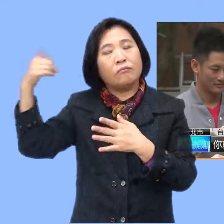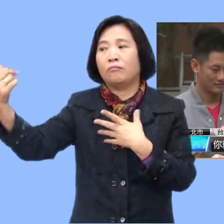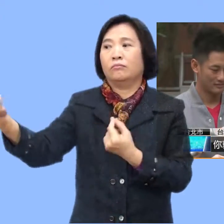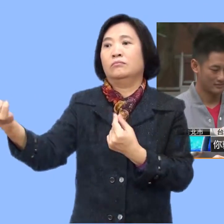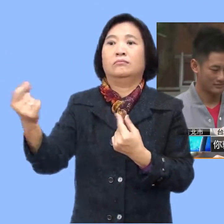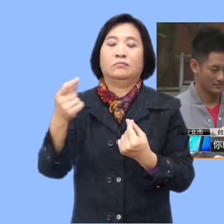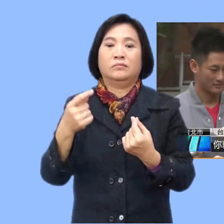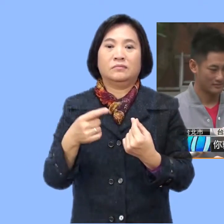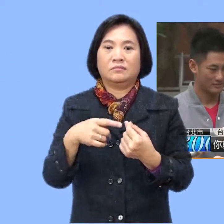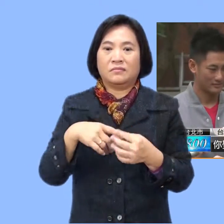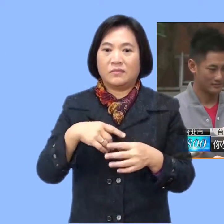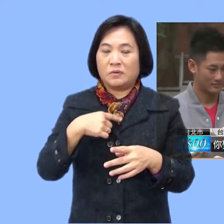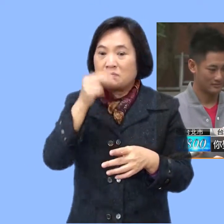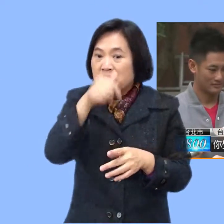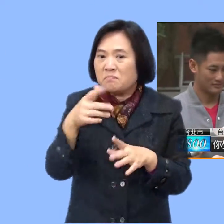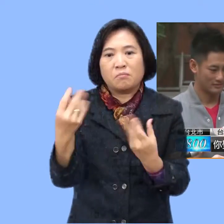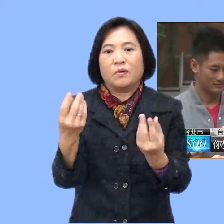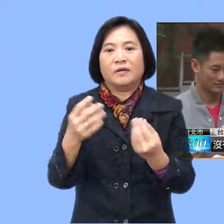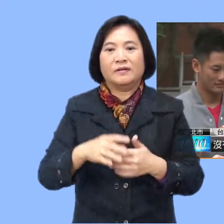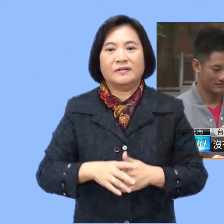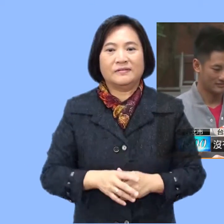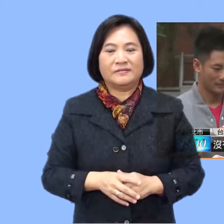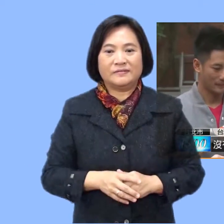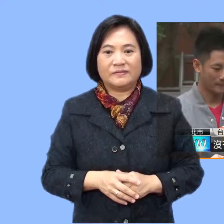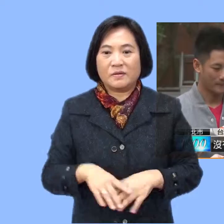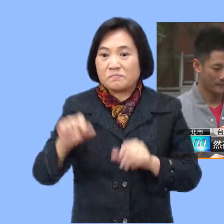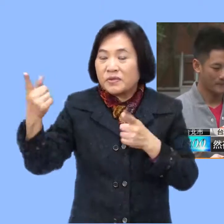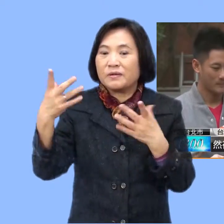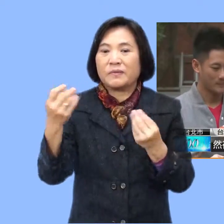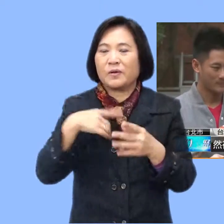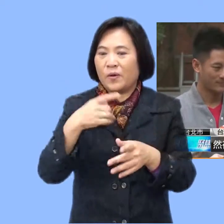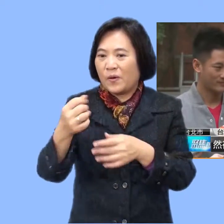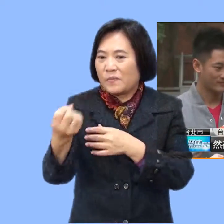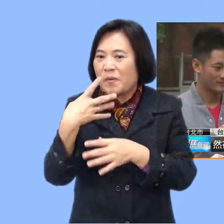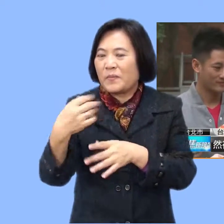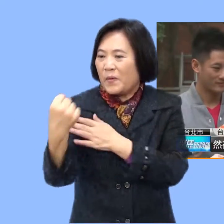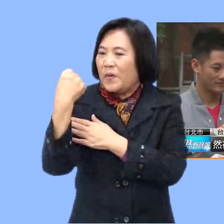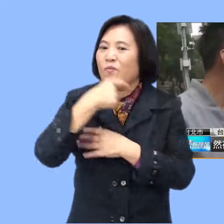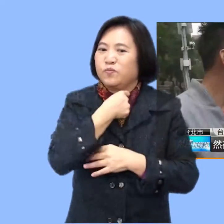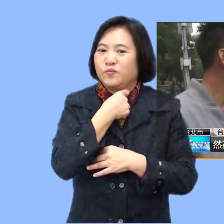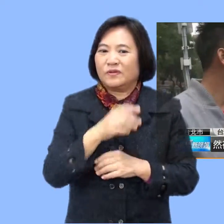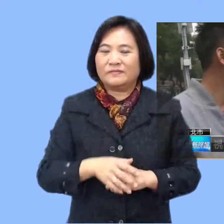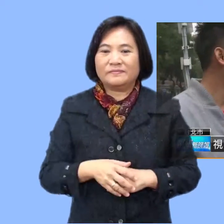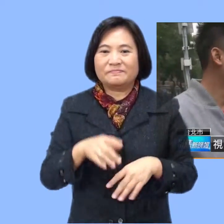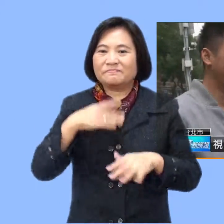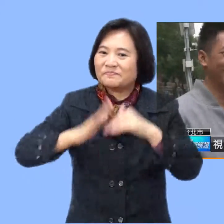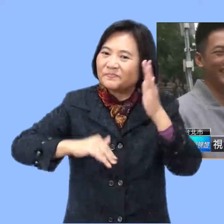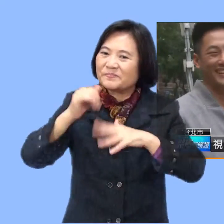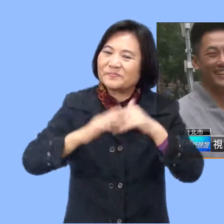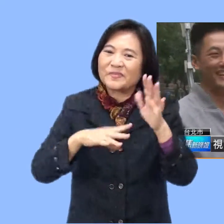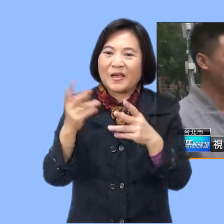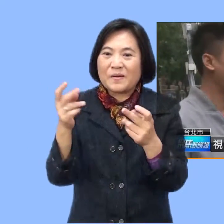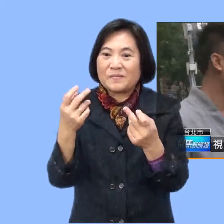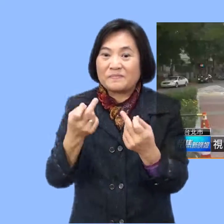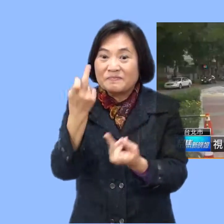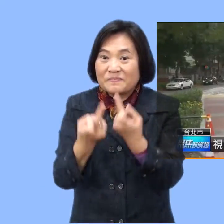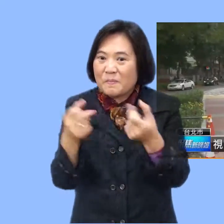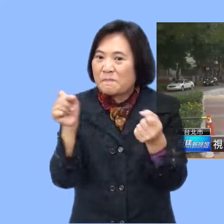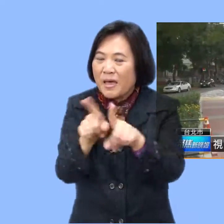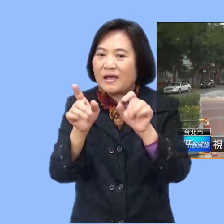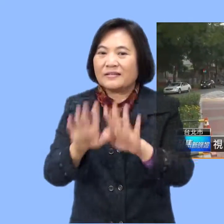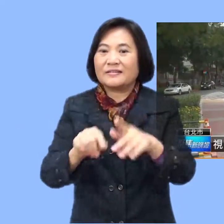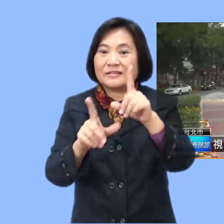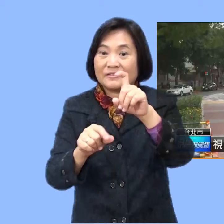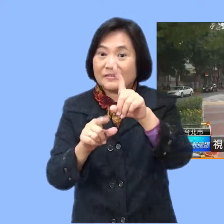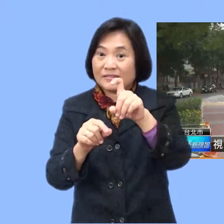是你觉得我跟别人没有什么不一样，然后叫我要好好的加油。 自然的互动散发浓浓的兄弟情，两个人